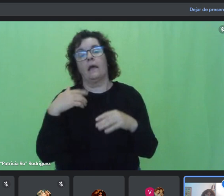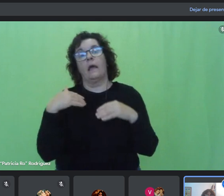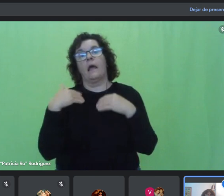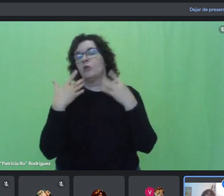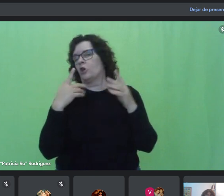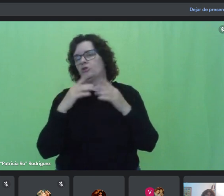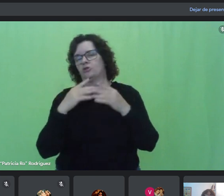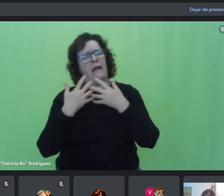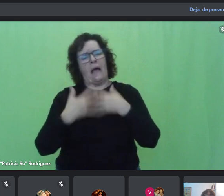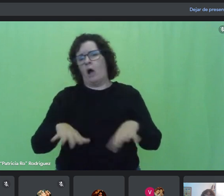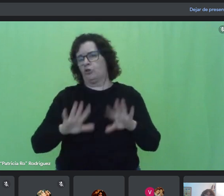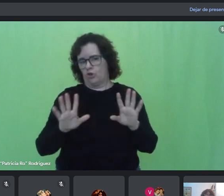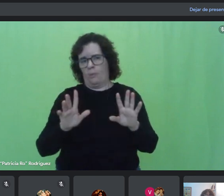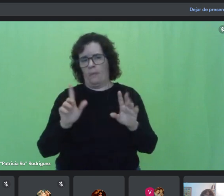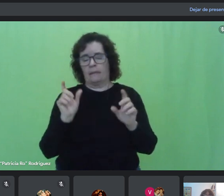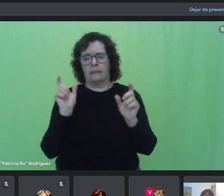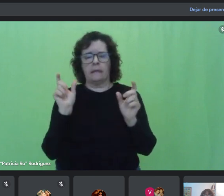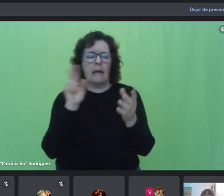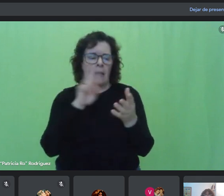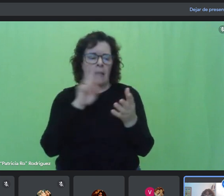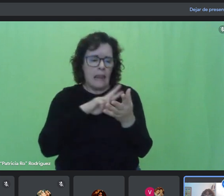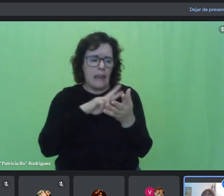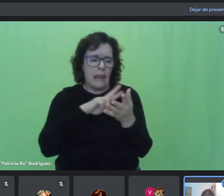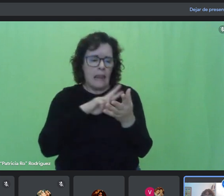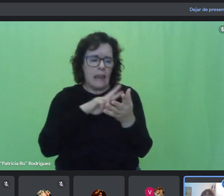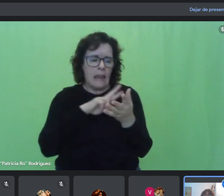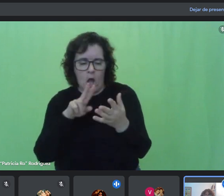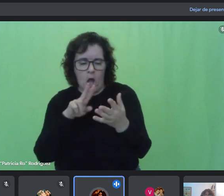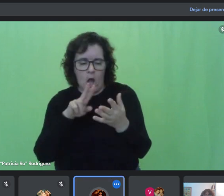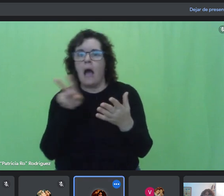Bien. Gracias. De nada.